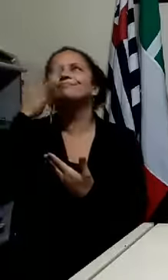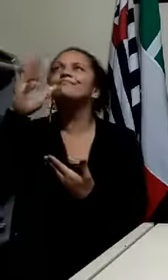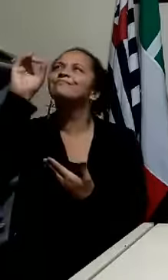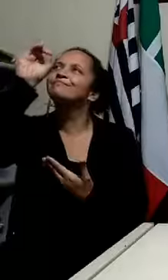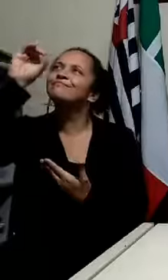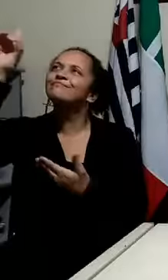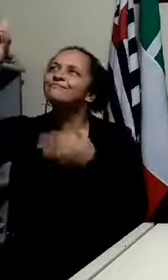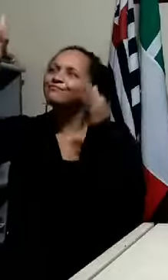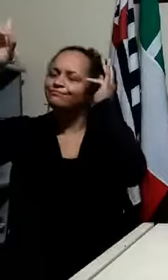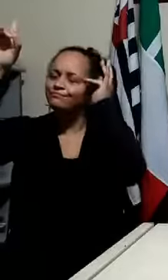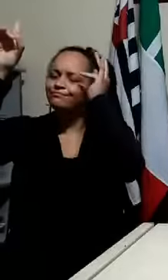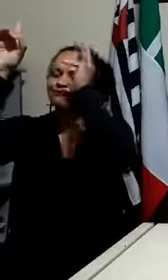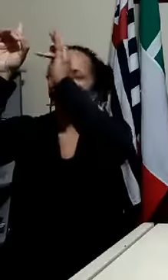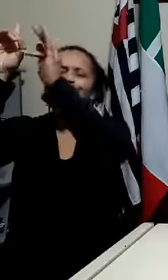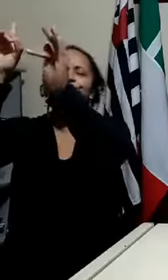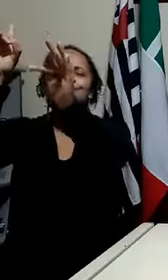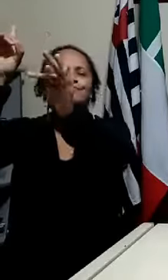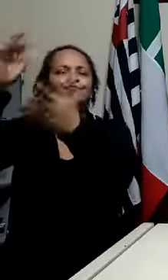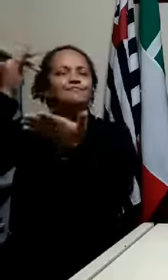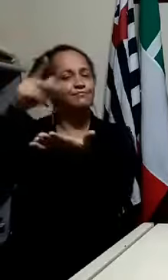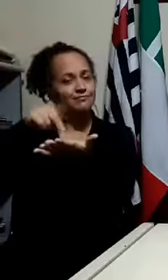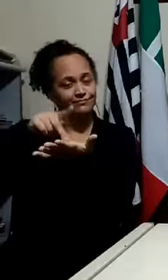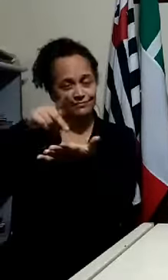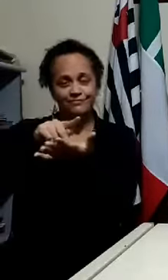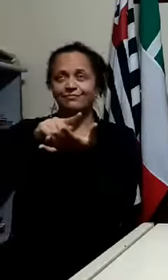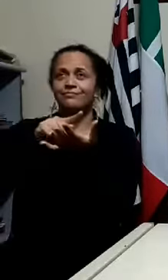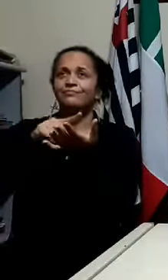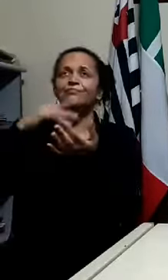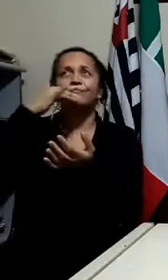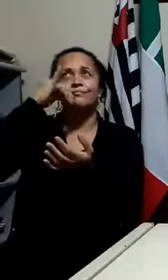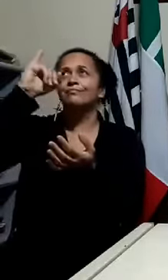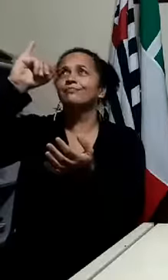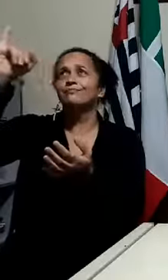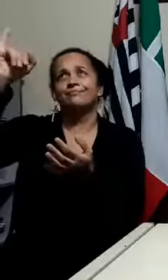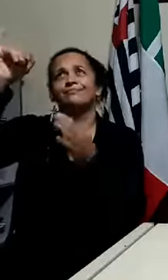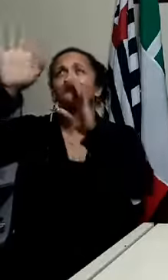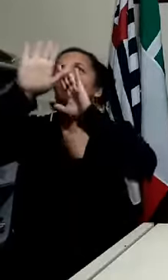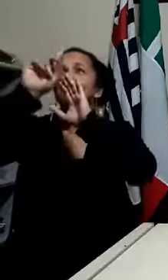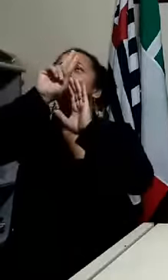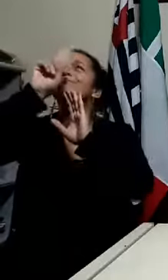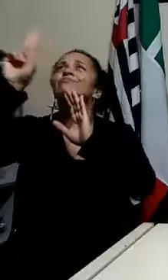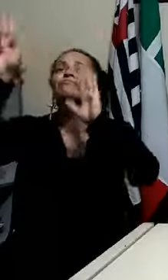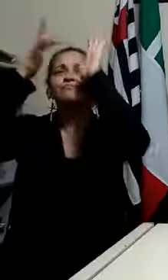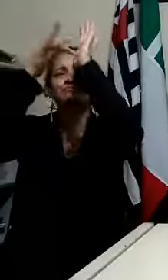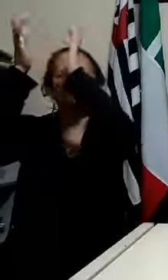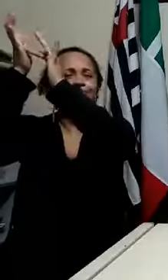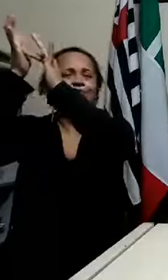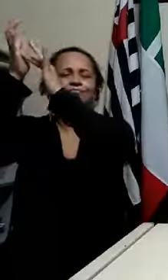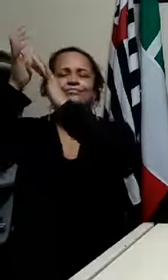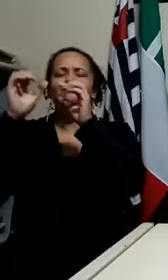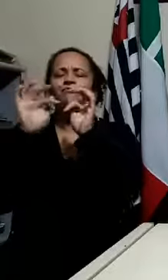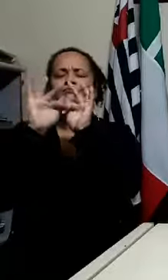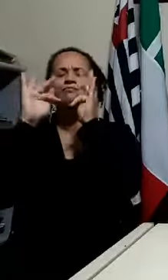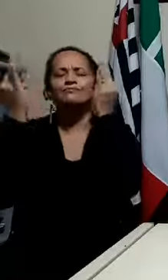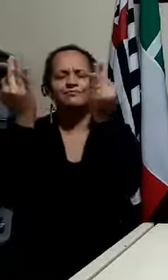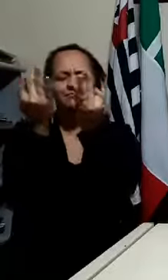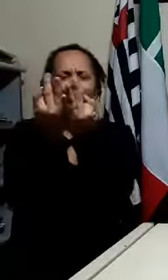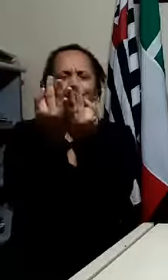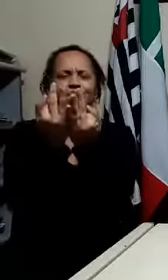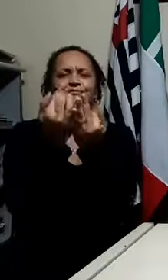fiéis e verdadeiras. Por isso, Pai, em nome de Jesus Cristo, eu coloco cada família diante do